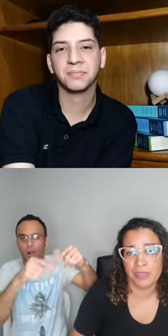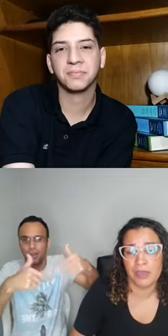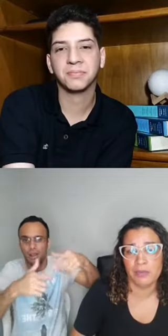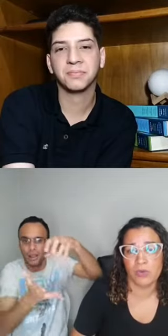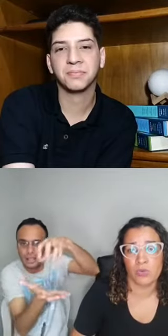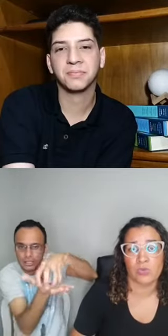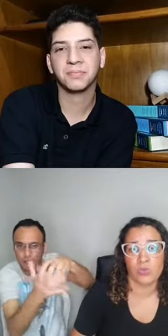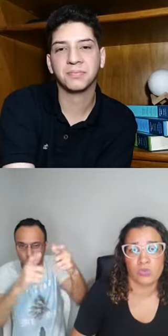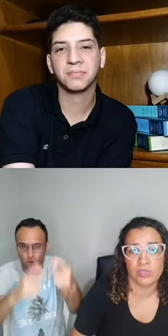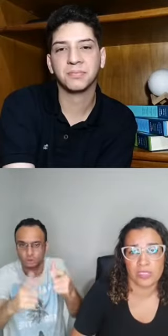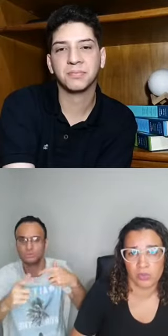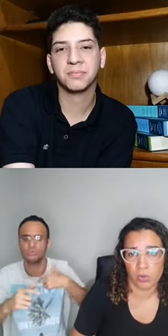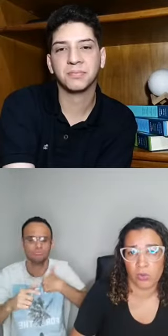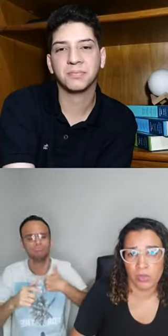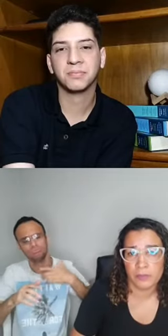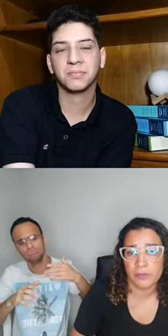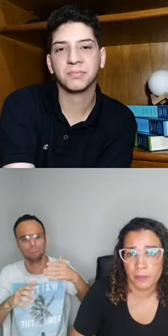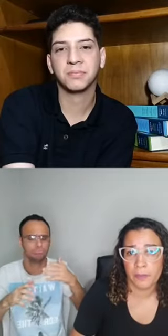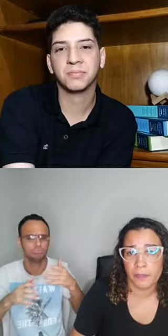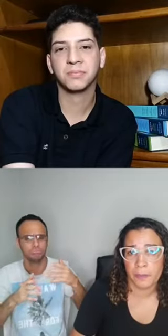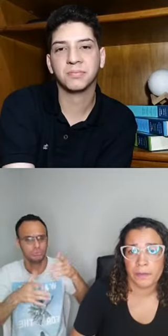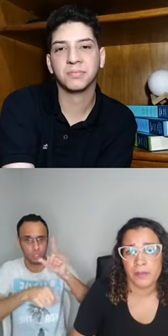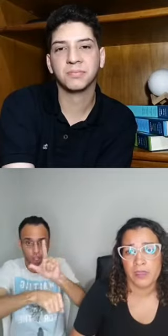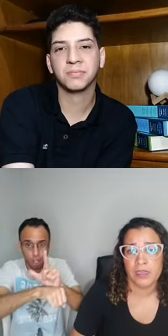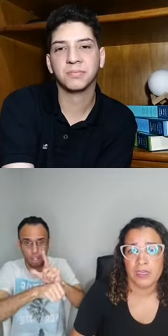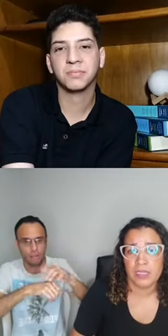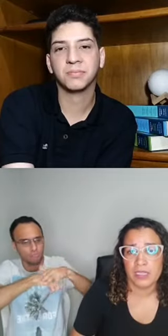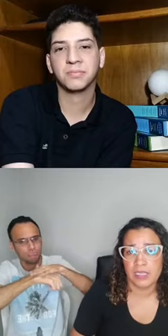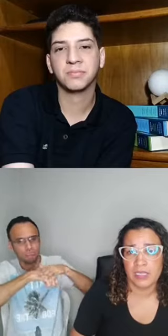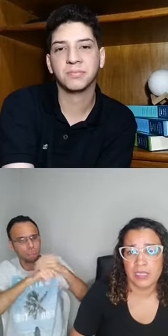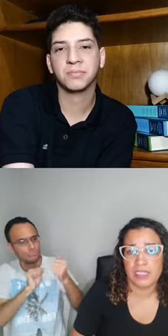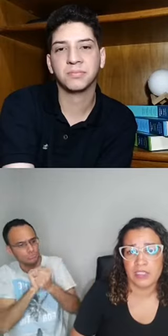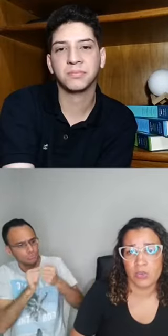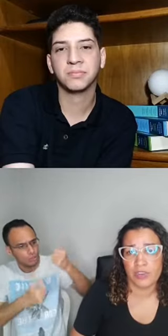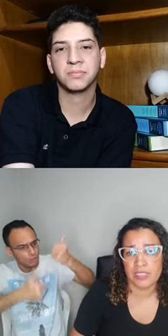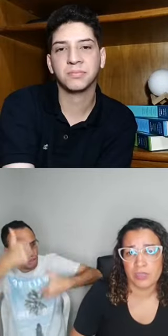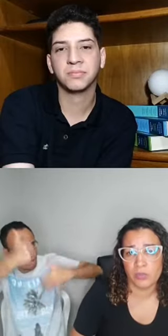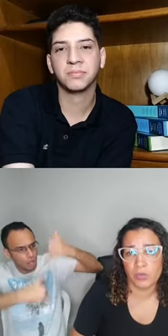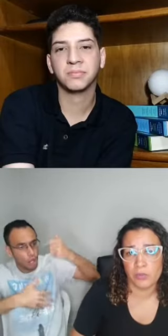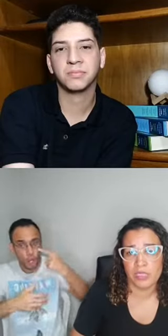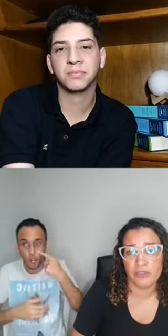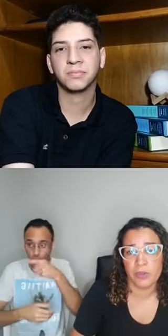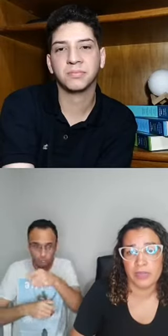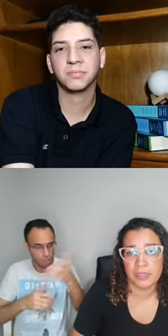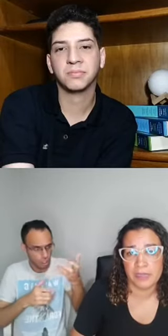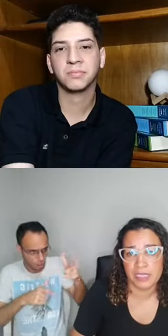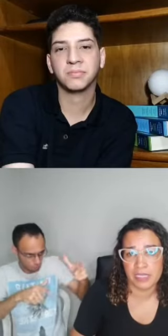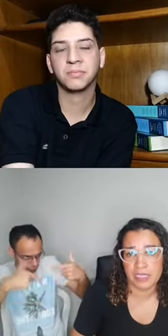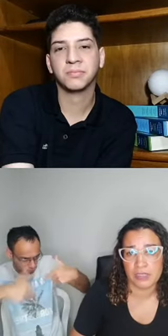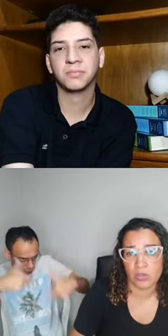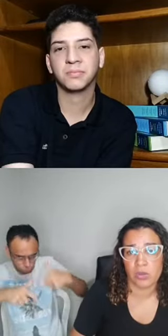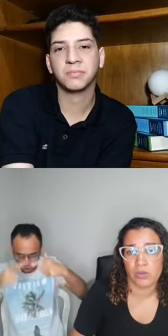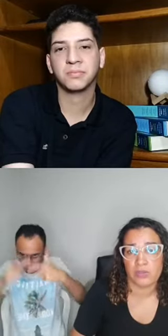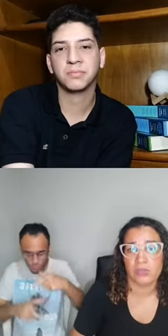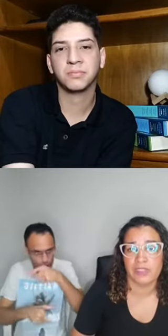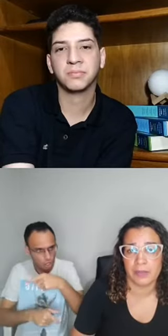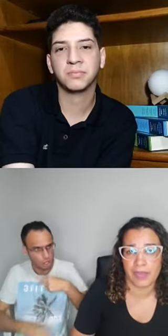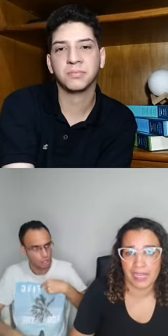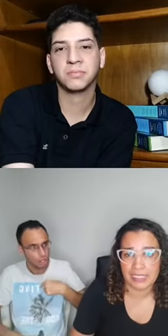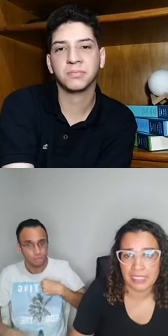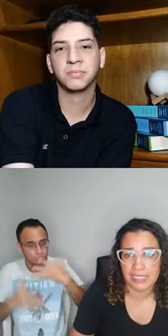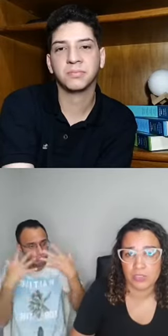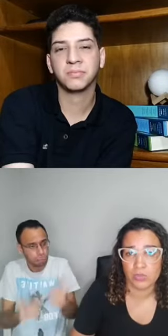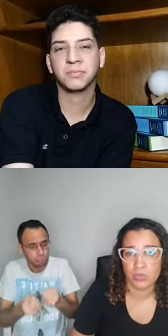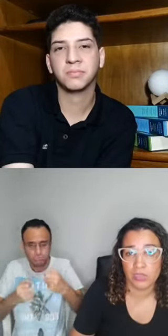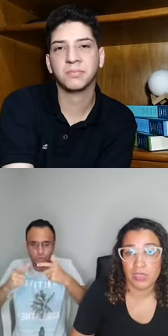trabalhando, ele, né, me colocou no outro setor e esse líder conversando comigo, ele foi me explicando, ó, você vai